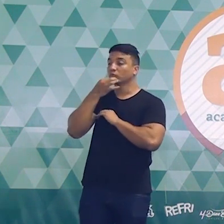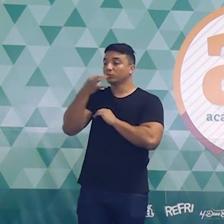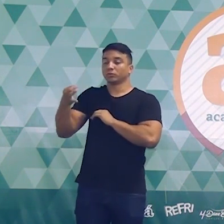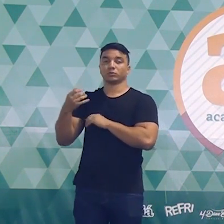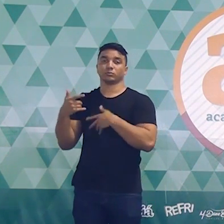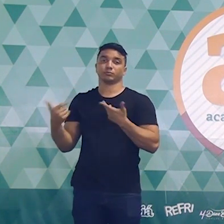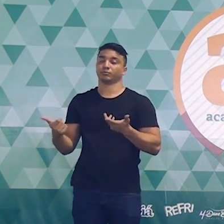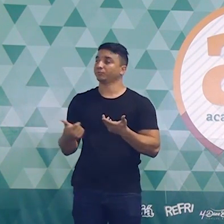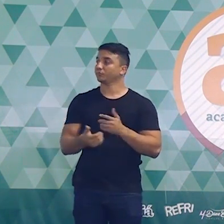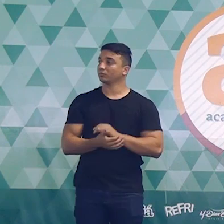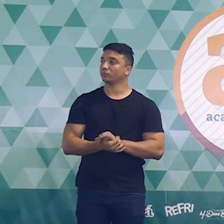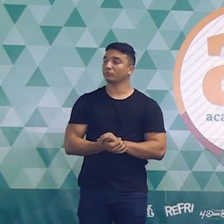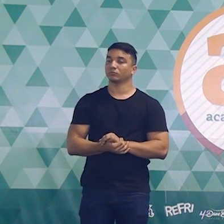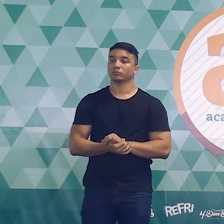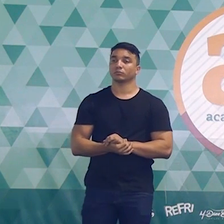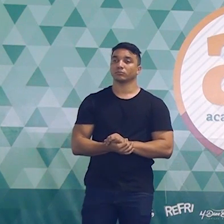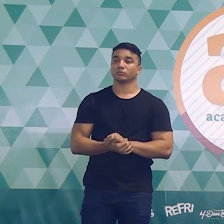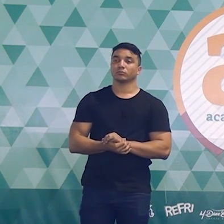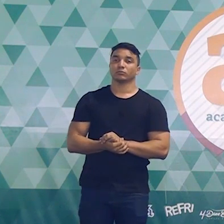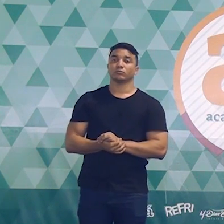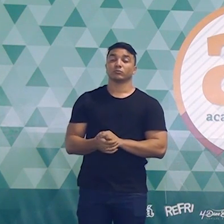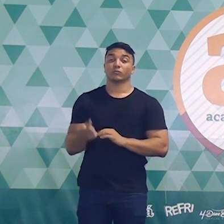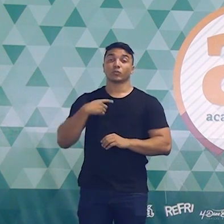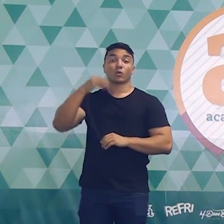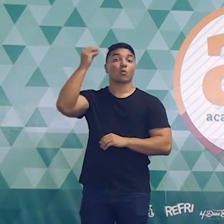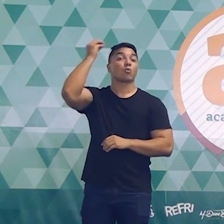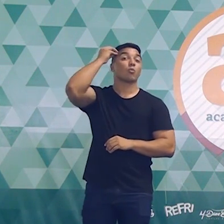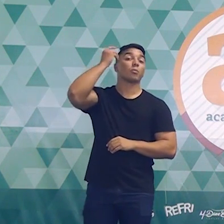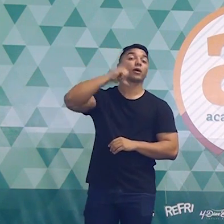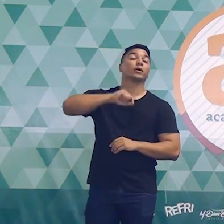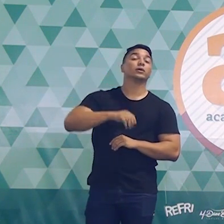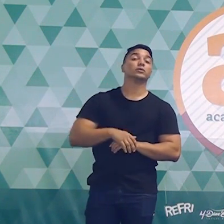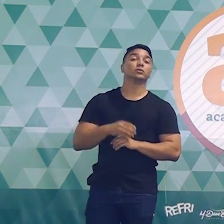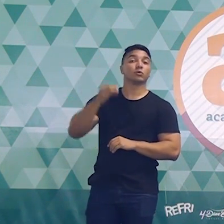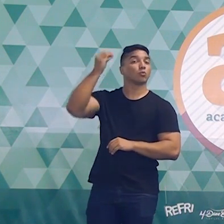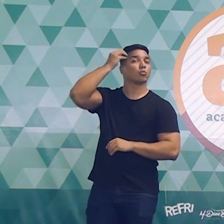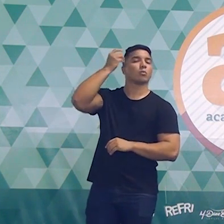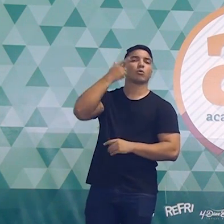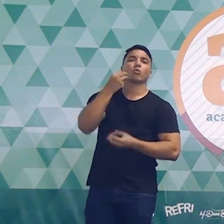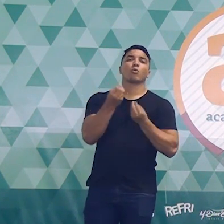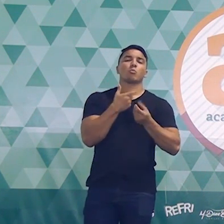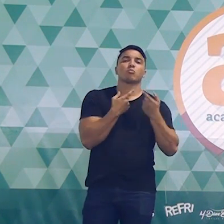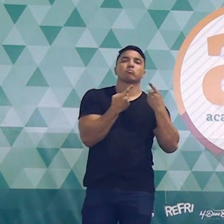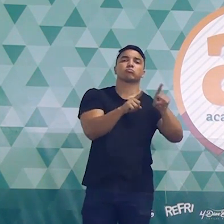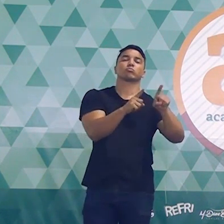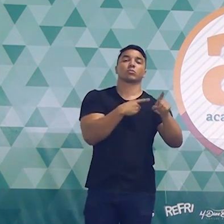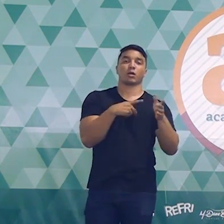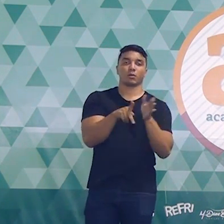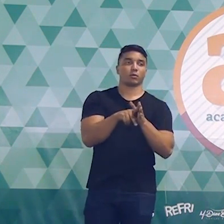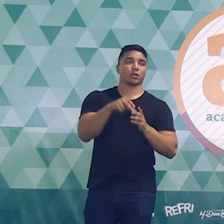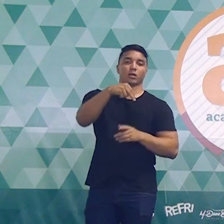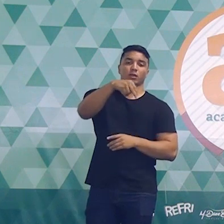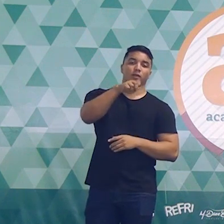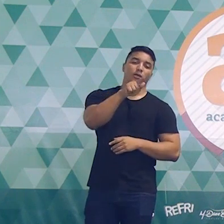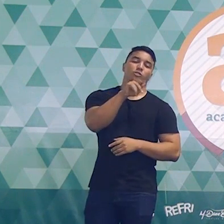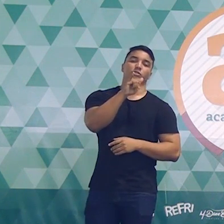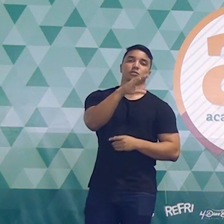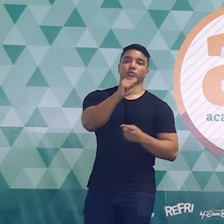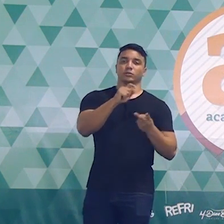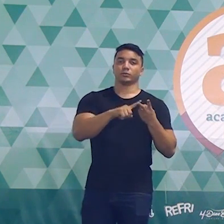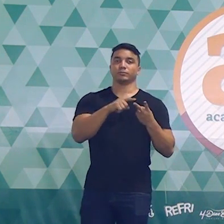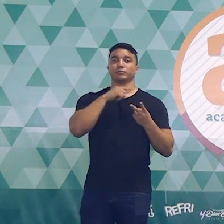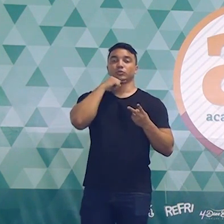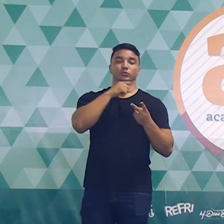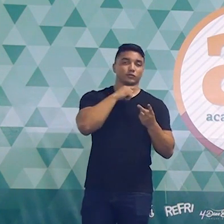você culpa, ou você sugere. Culpar, palavras de culpa, negligência,